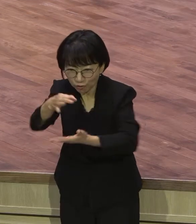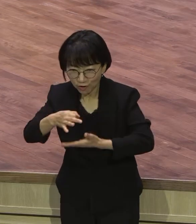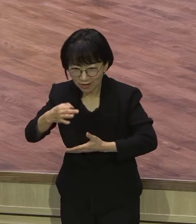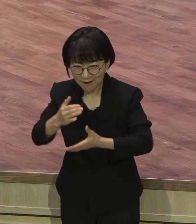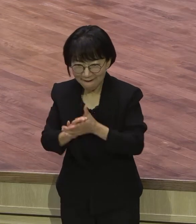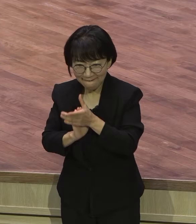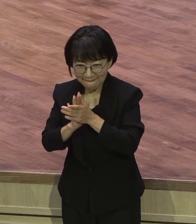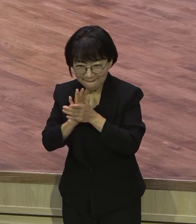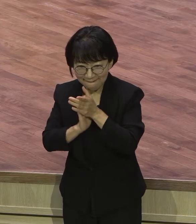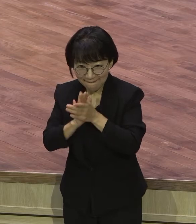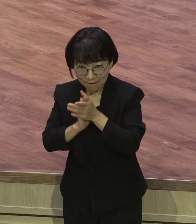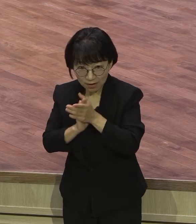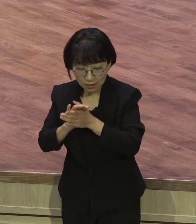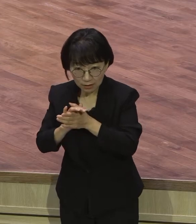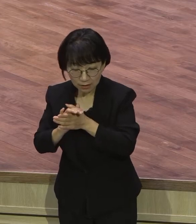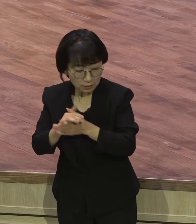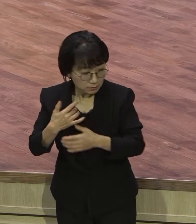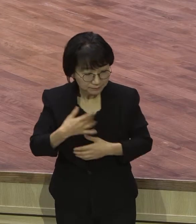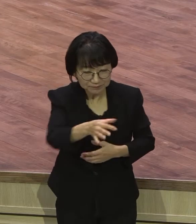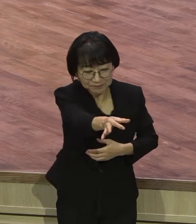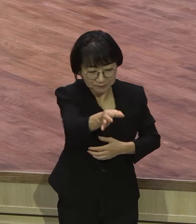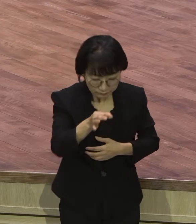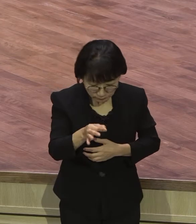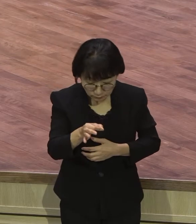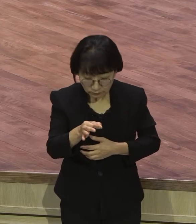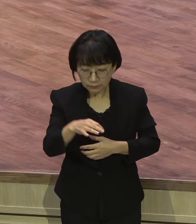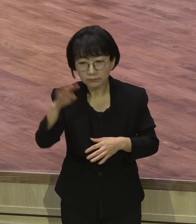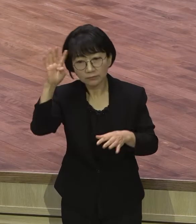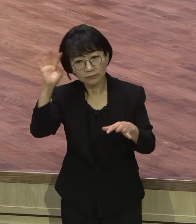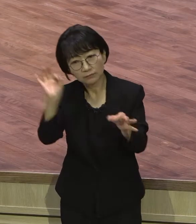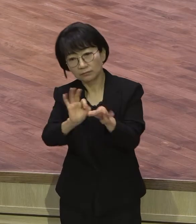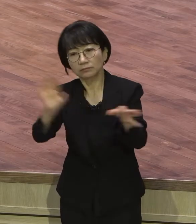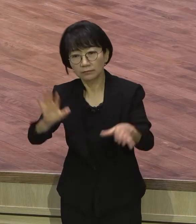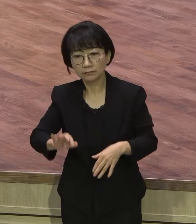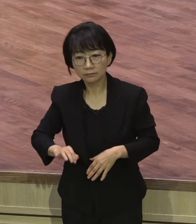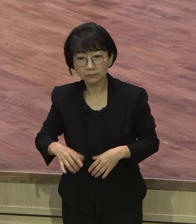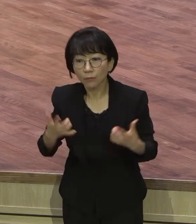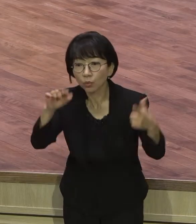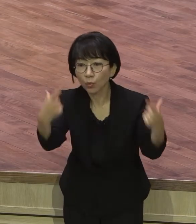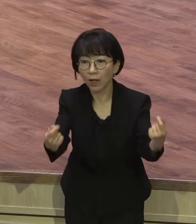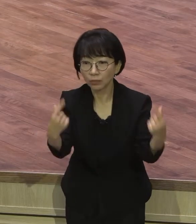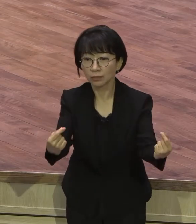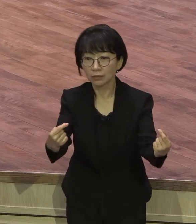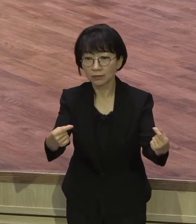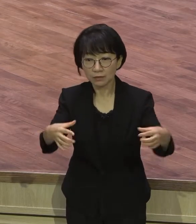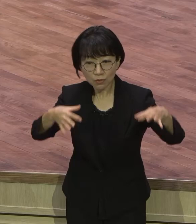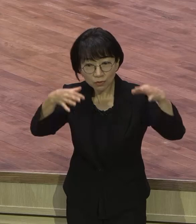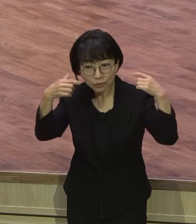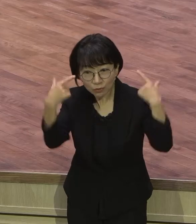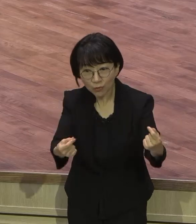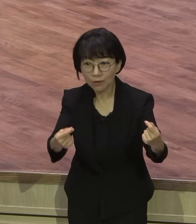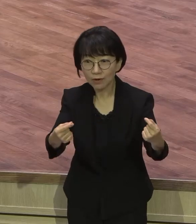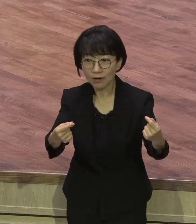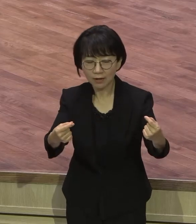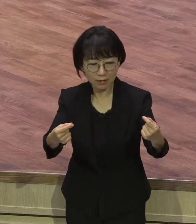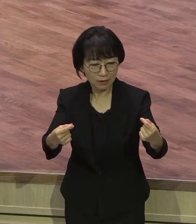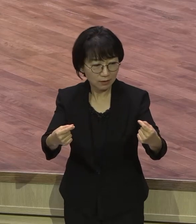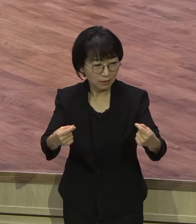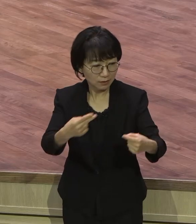그런데 그들의 기대와는 달리 똑같이 그들에게도 한 데나론씩을